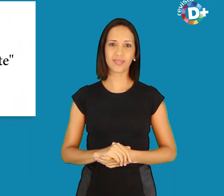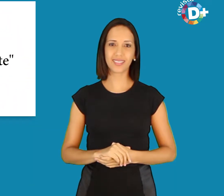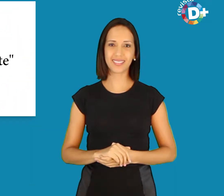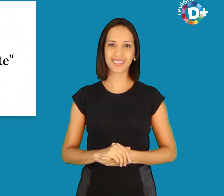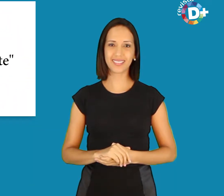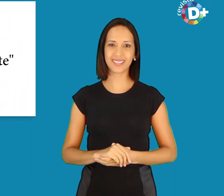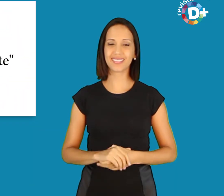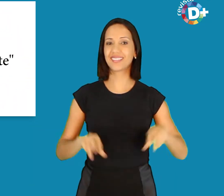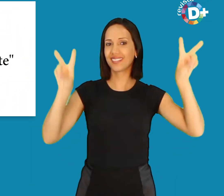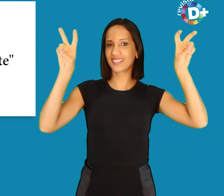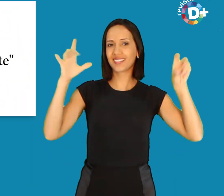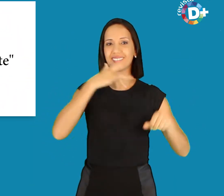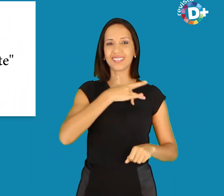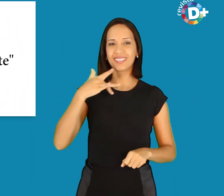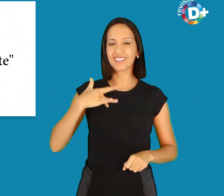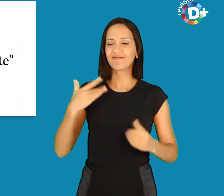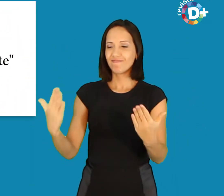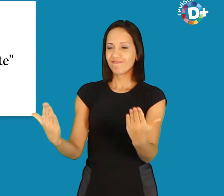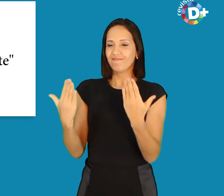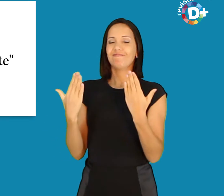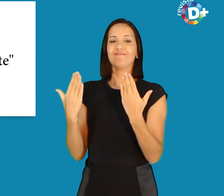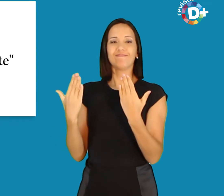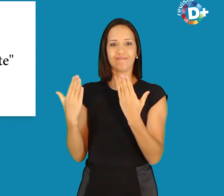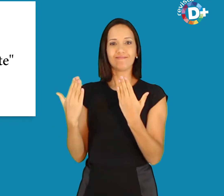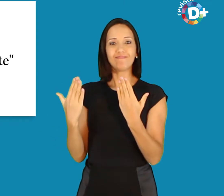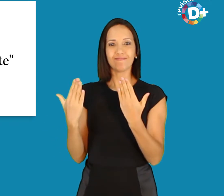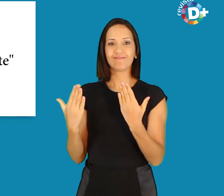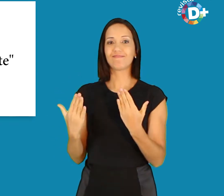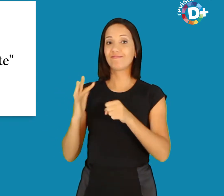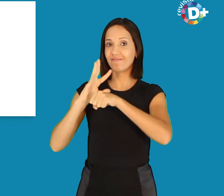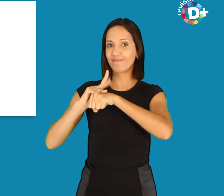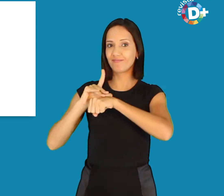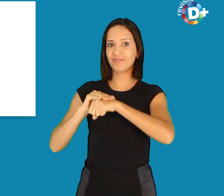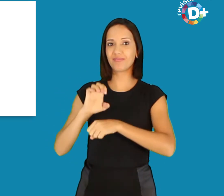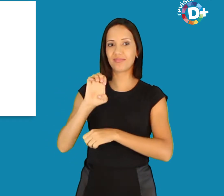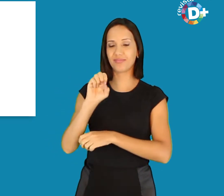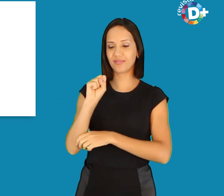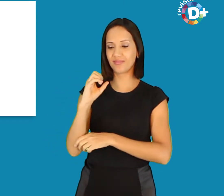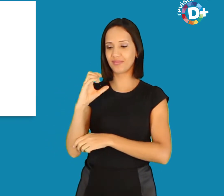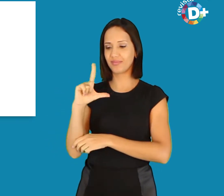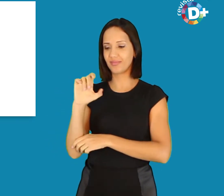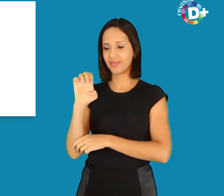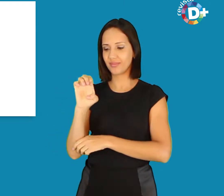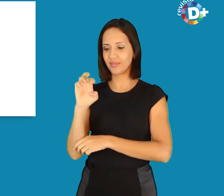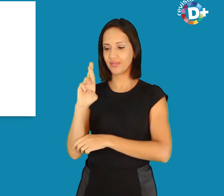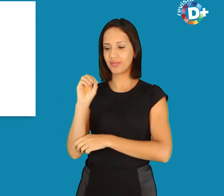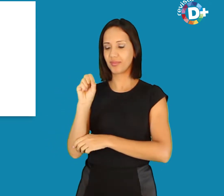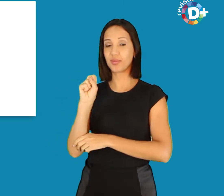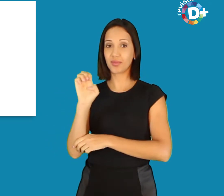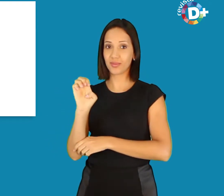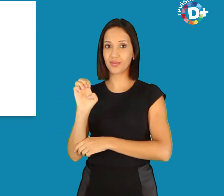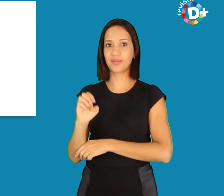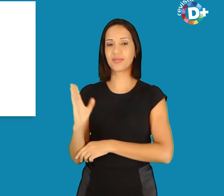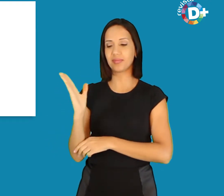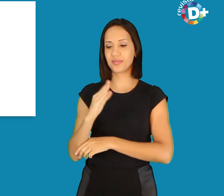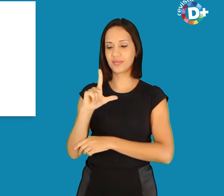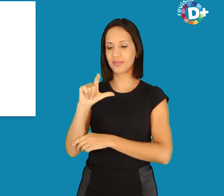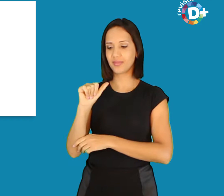saúde para enfrentar de frente a esclerose lateral amiotrófica conhecida como ela é tratável